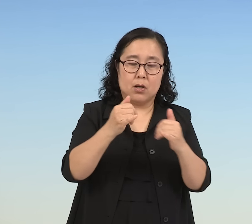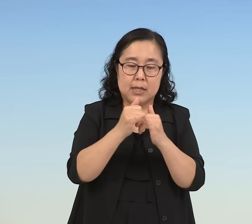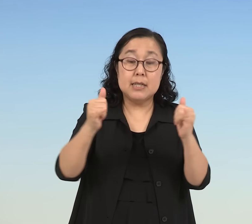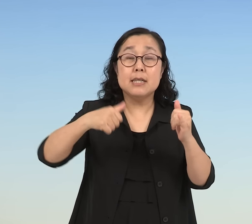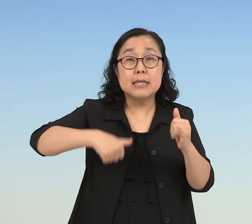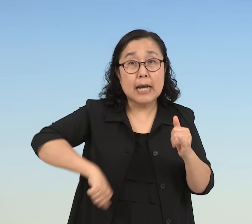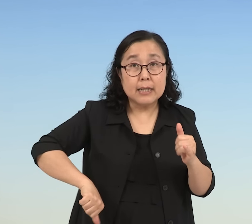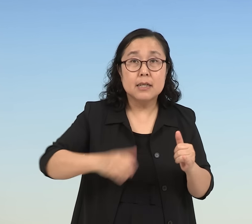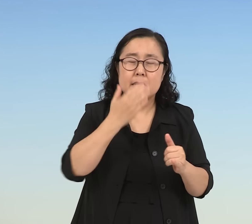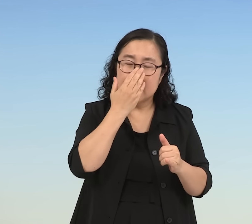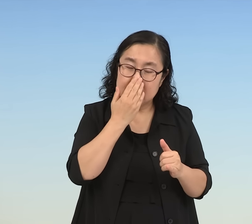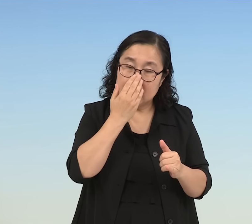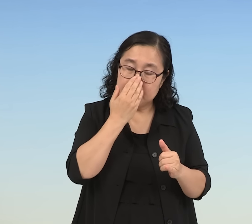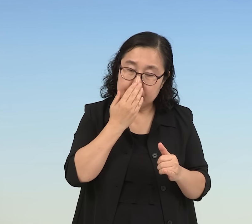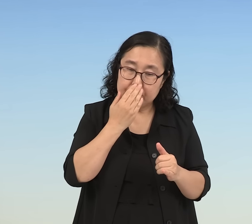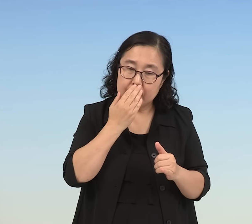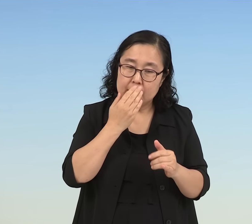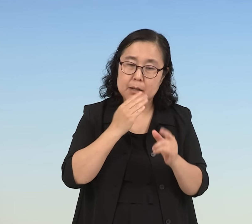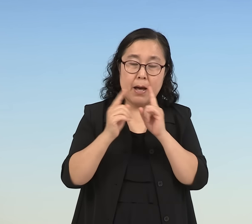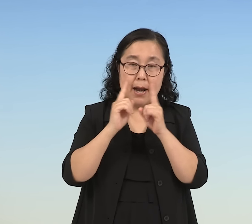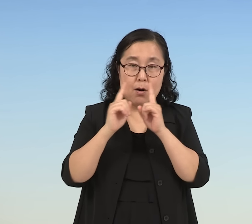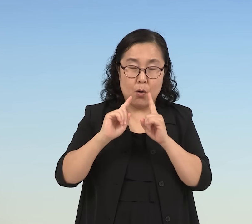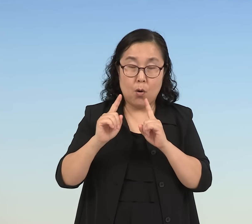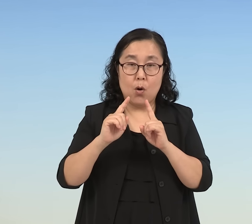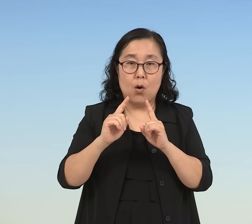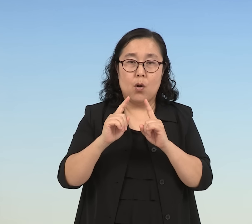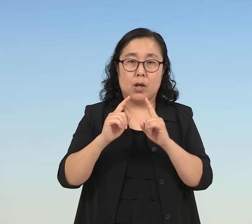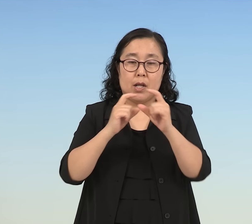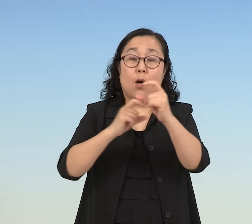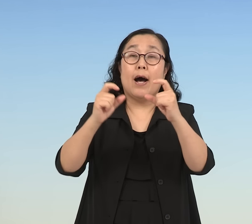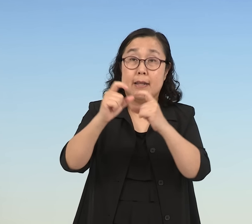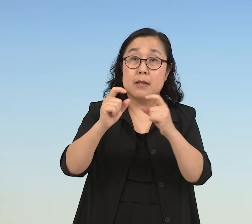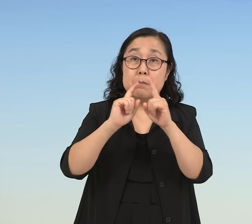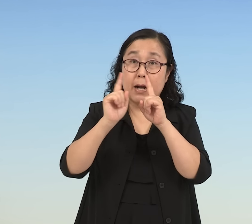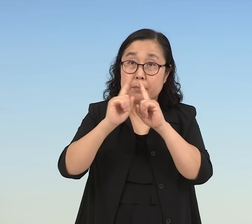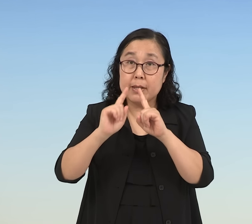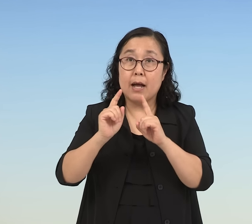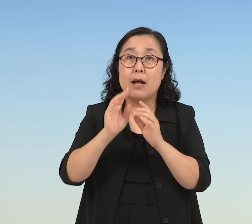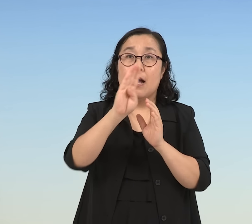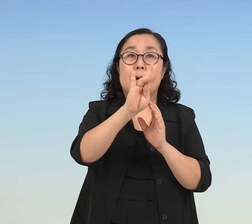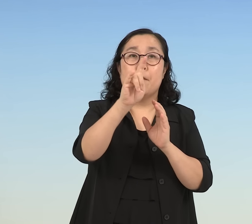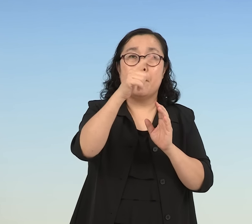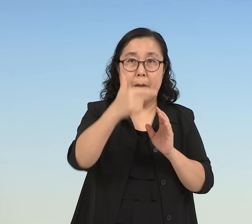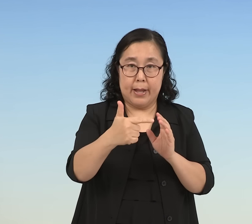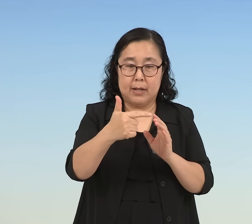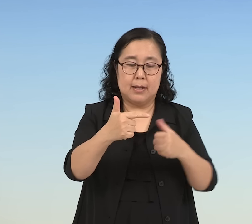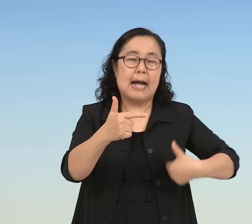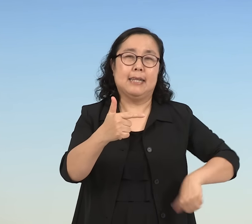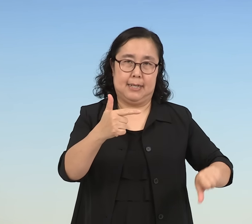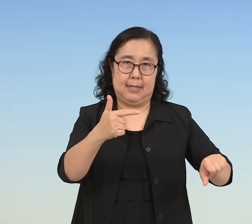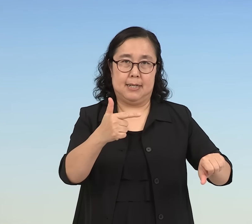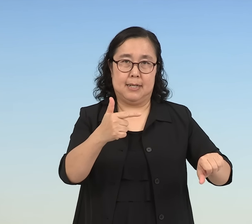이 인자는요 히브리어로 벤 아담입니다. 이 합성어인데요. 이 벤이라는 단어는 아들, 자손 이런